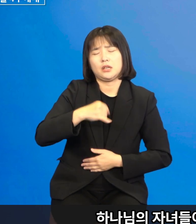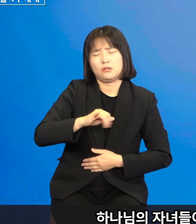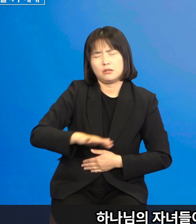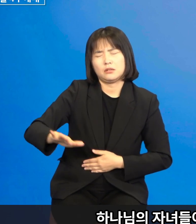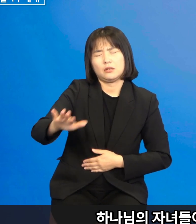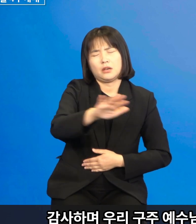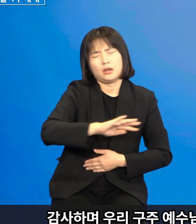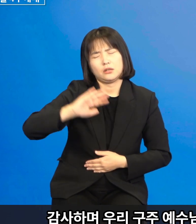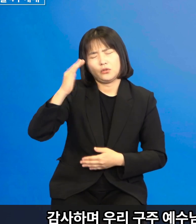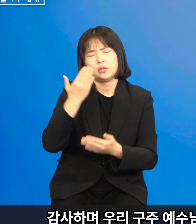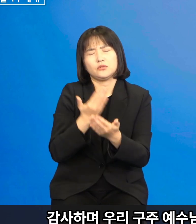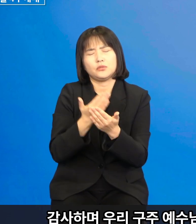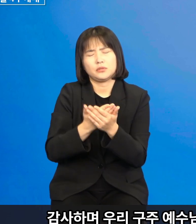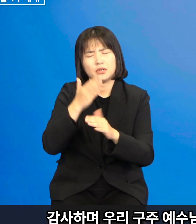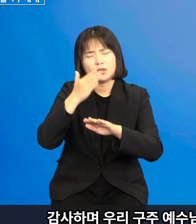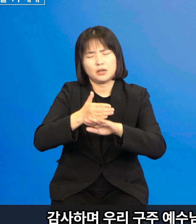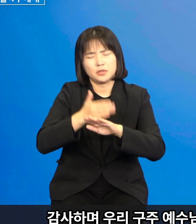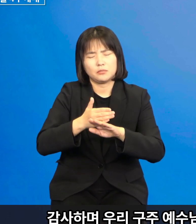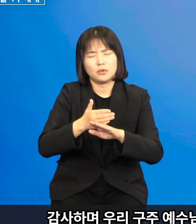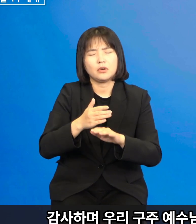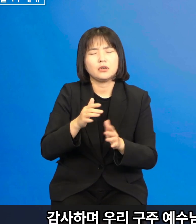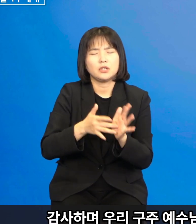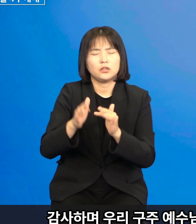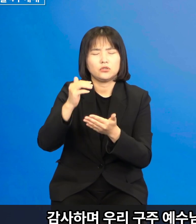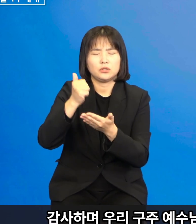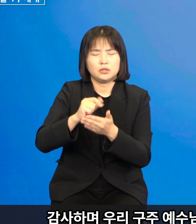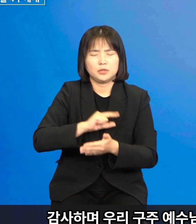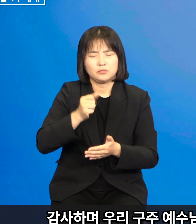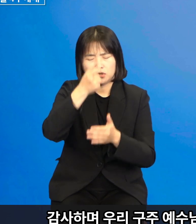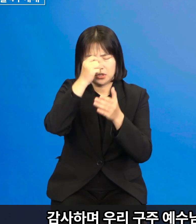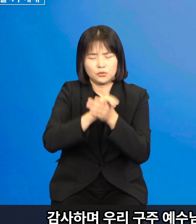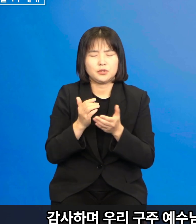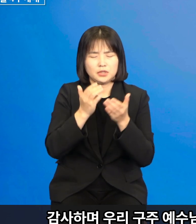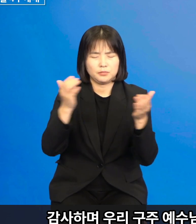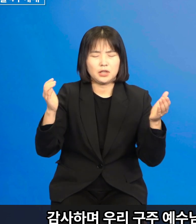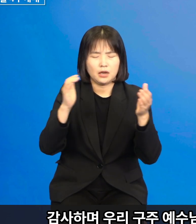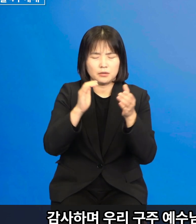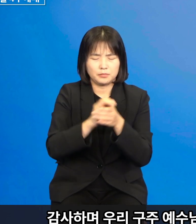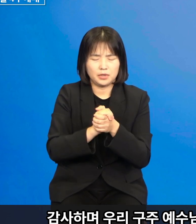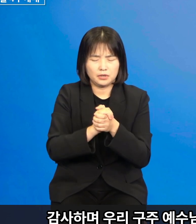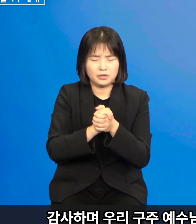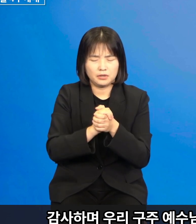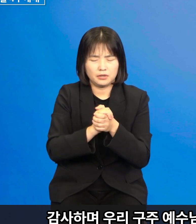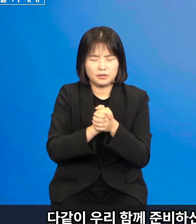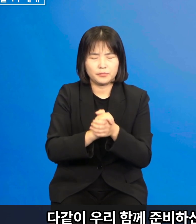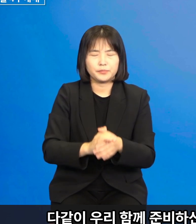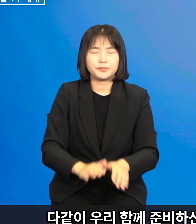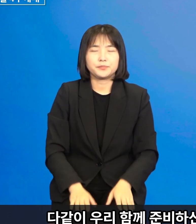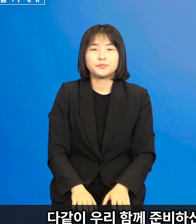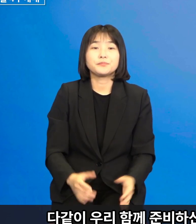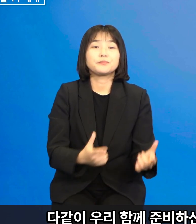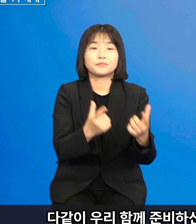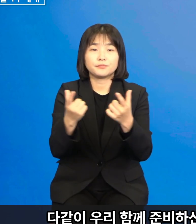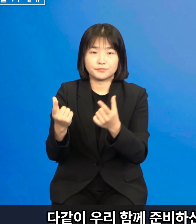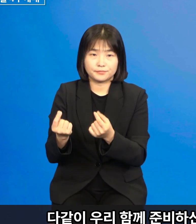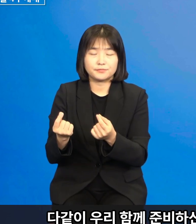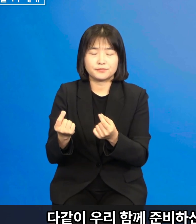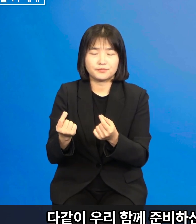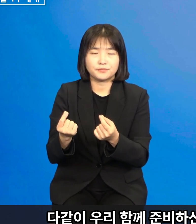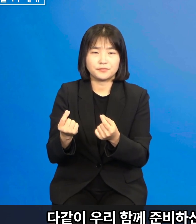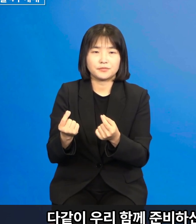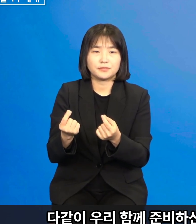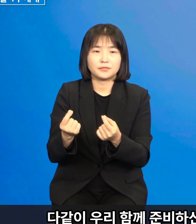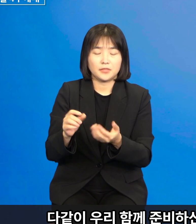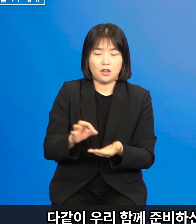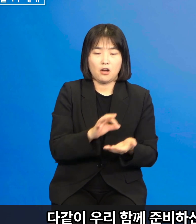하여 주시옵소서. 감사하며 우리 구주 예수님의 이름으로 기도드립니다. 아멘. 다 같이 우리 함께 준비하신